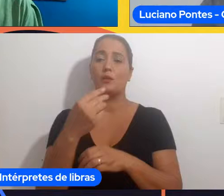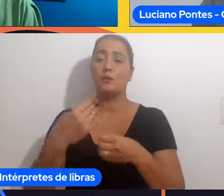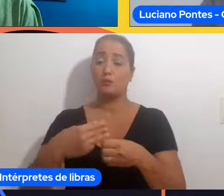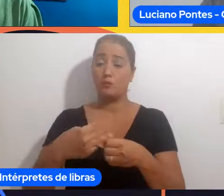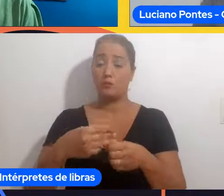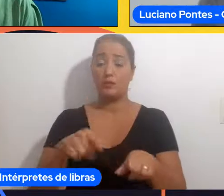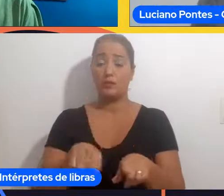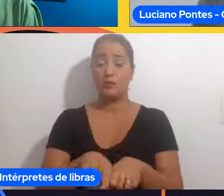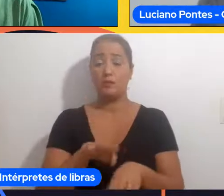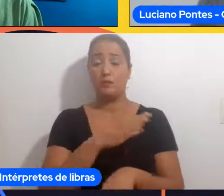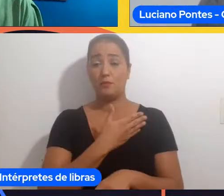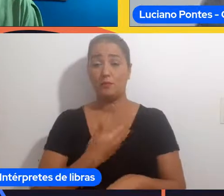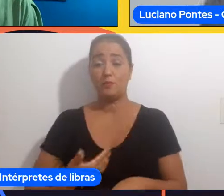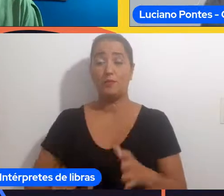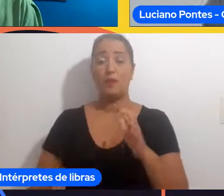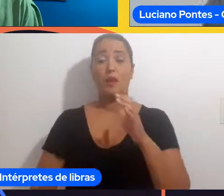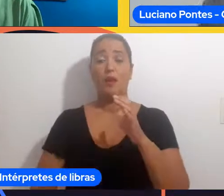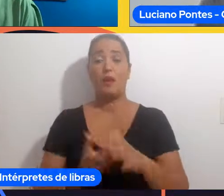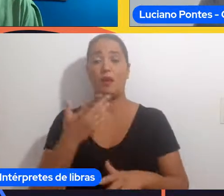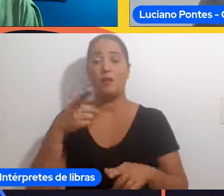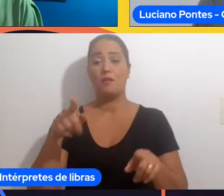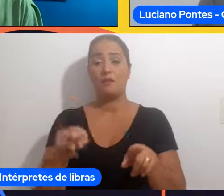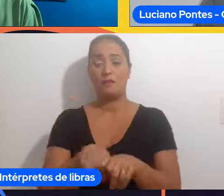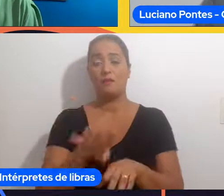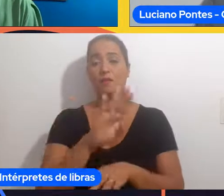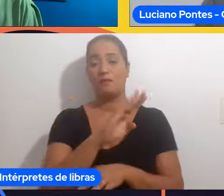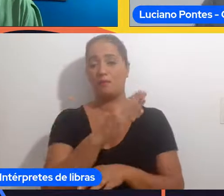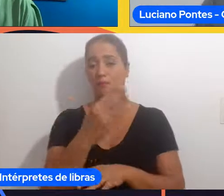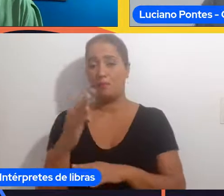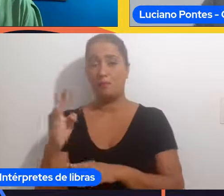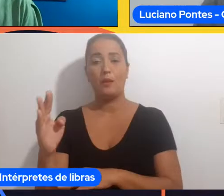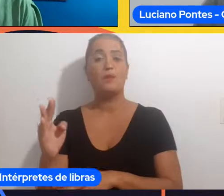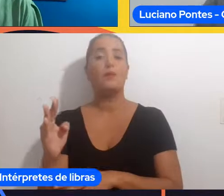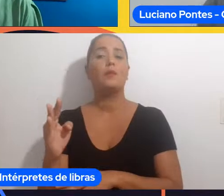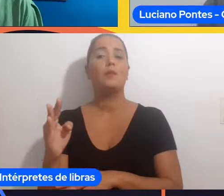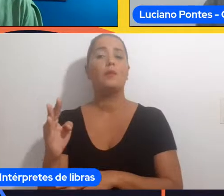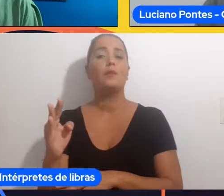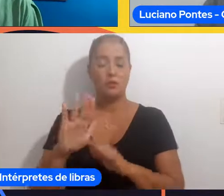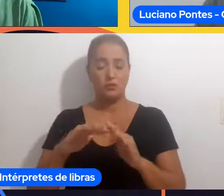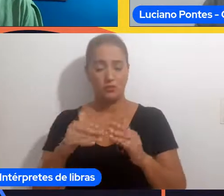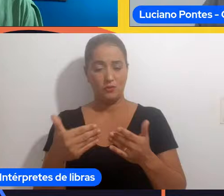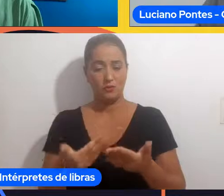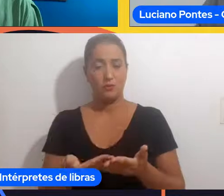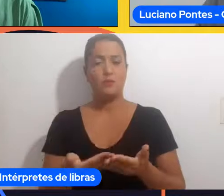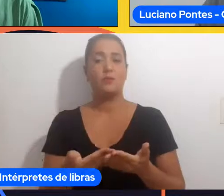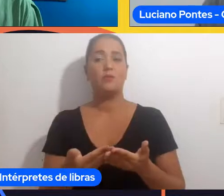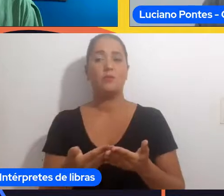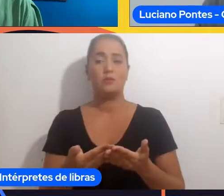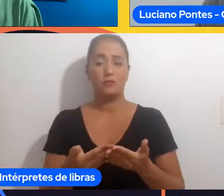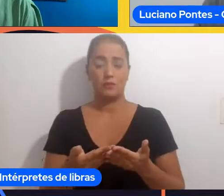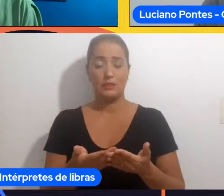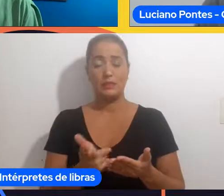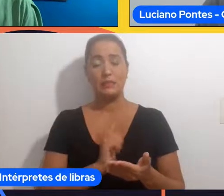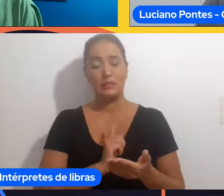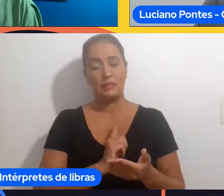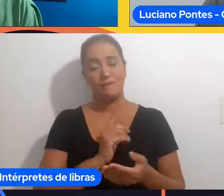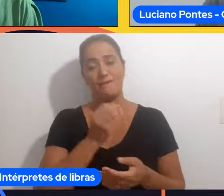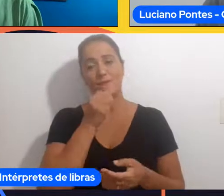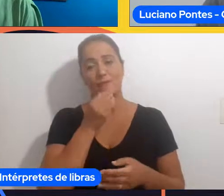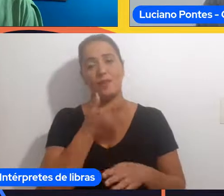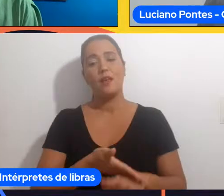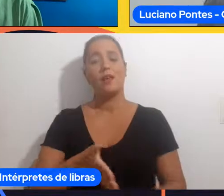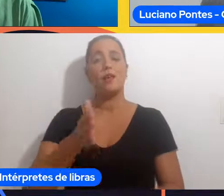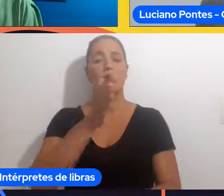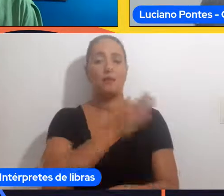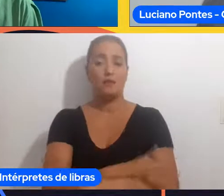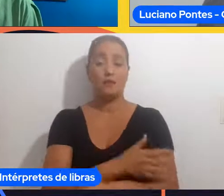com a implementação das bibliotecas, né, escolares, que já era para ter acontecido há bastante tempo. Eu vejo, por